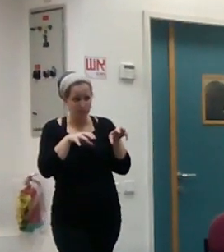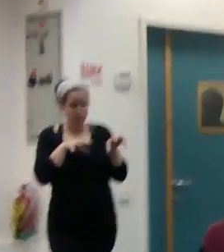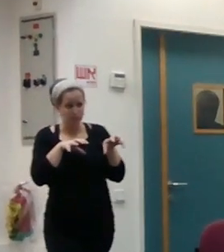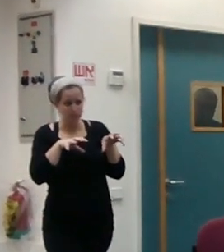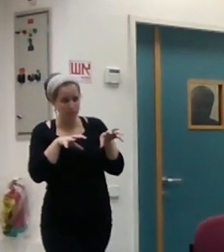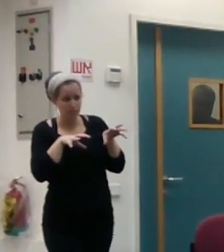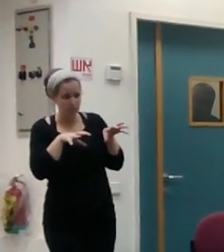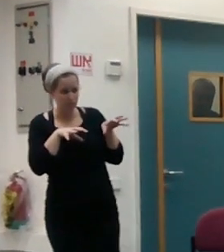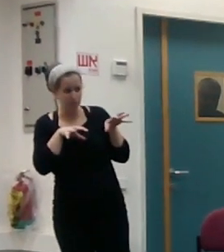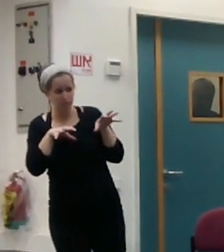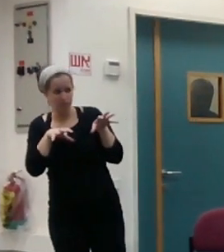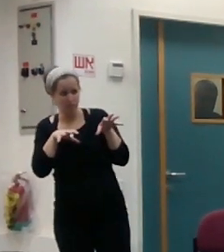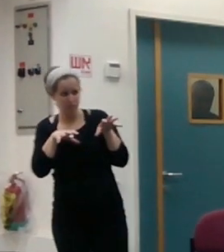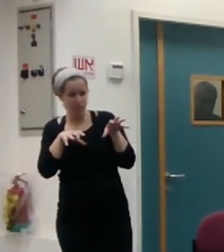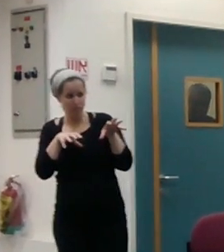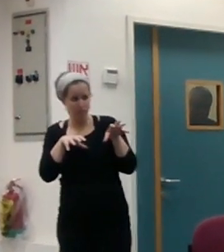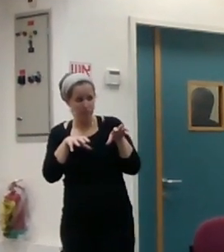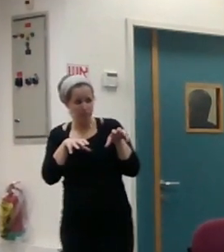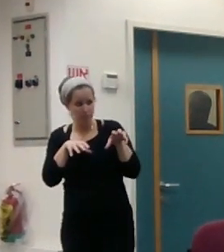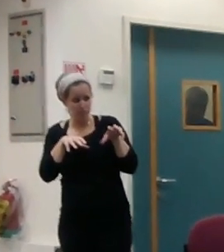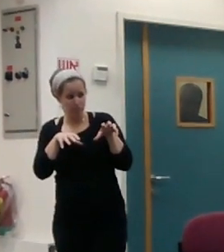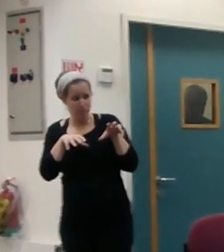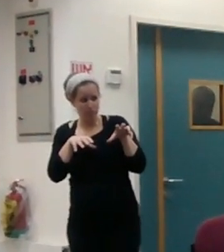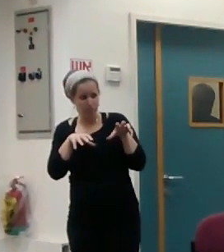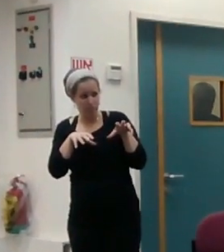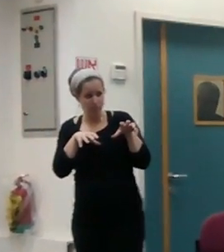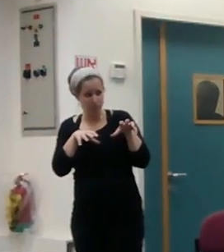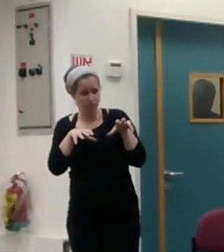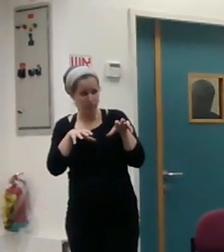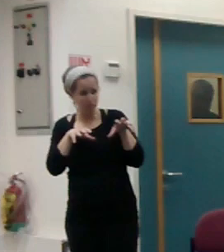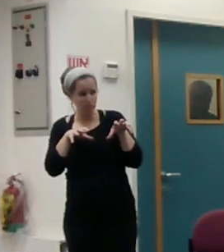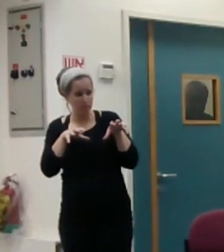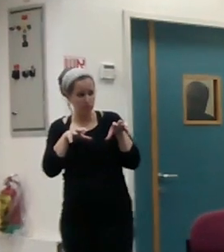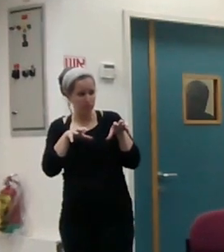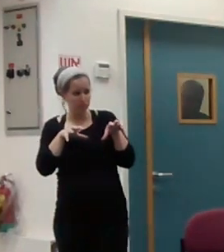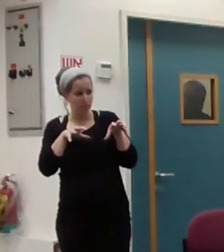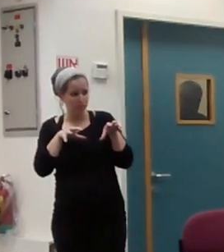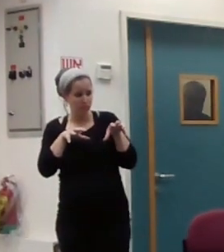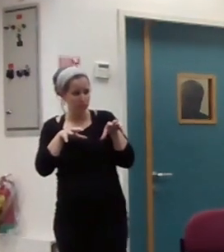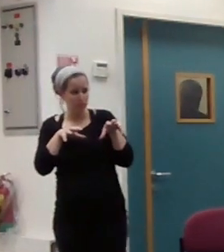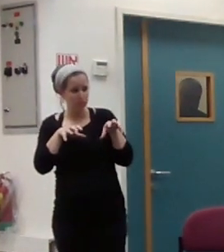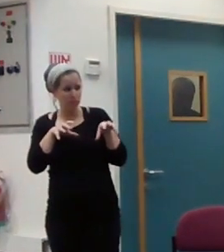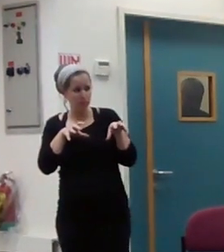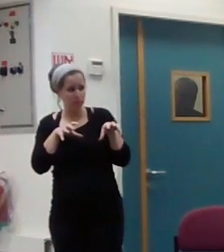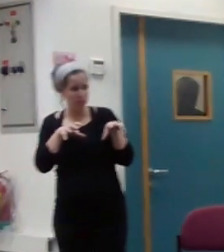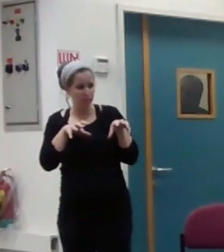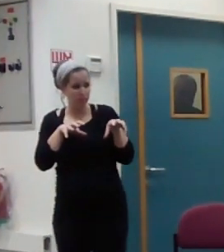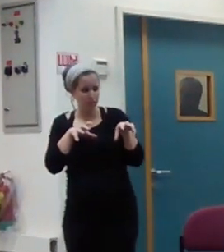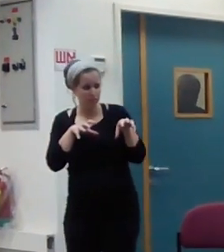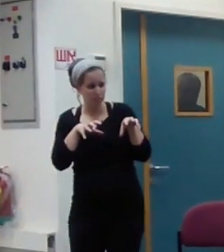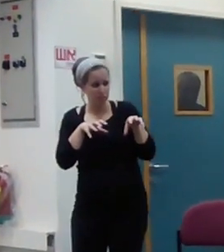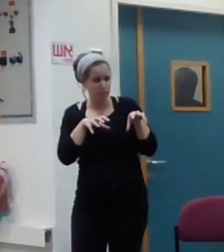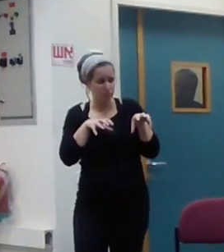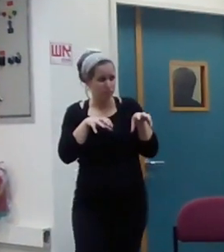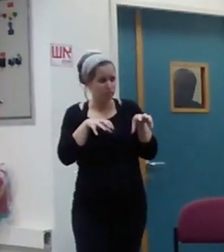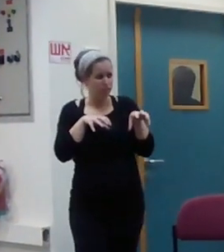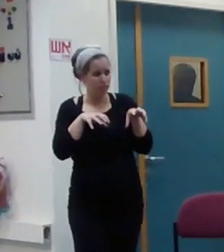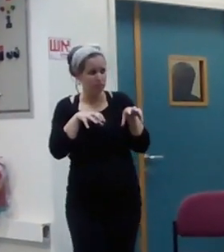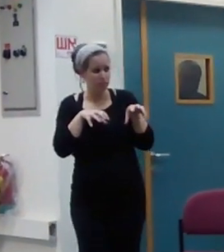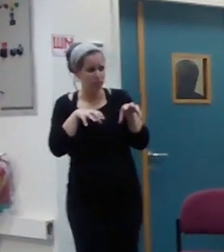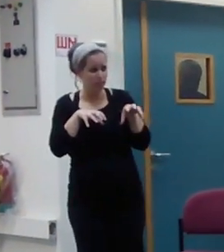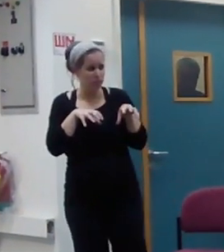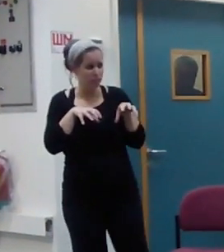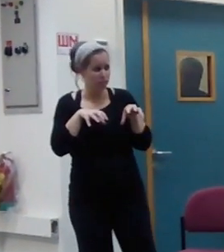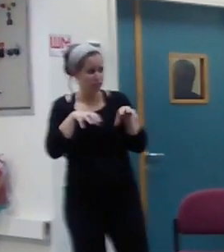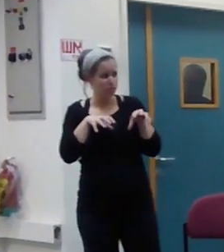לא יודע. אתה לא יודע מה אתה עושה פה, זה בסדר? גם אנחנו לא יודעים מה אנחנו עושים פה. אין לנו מושג מה אנחנו